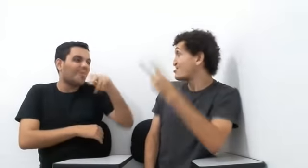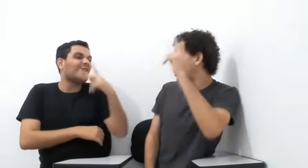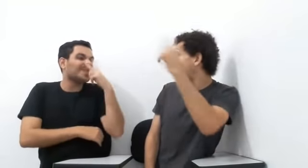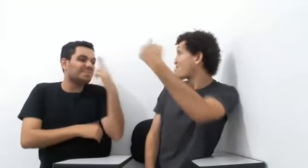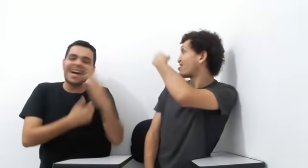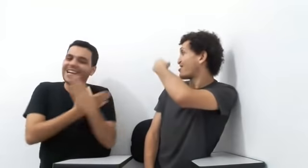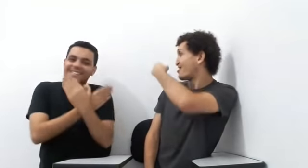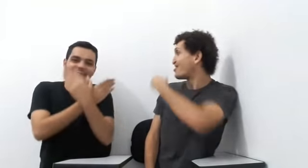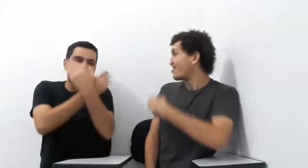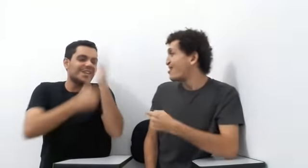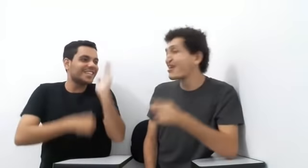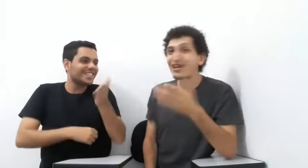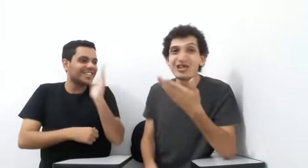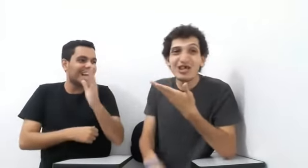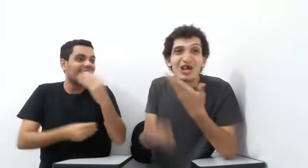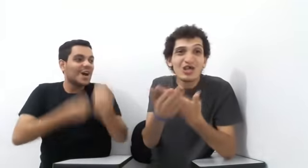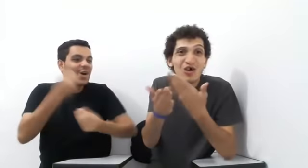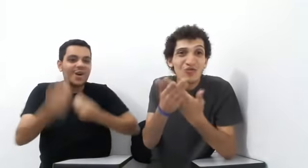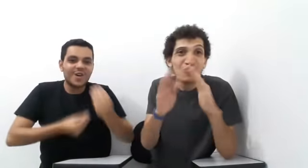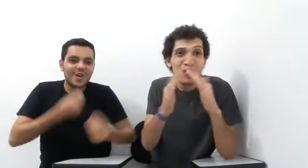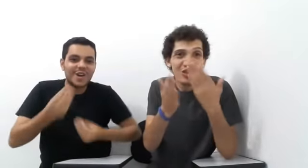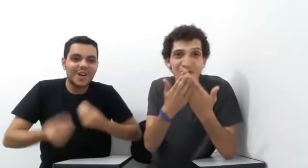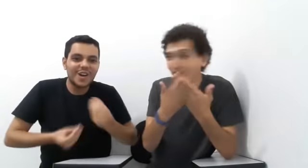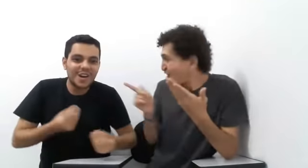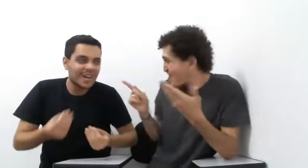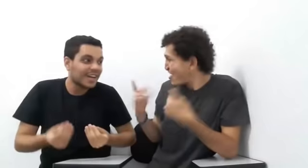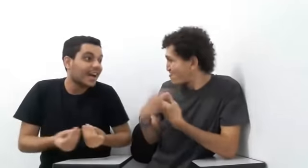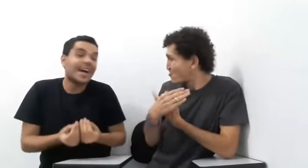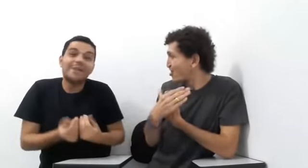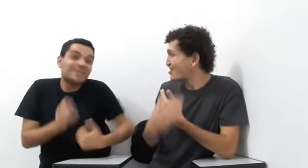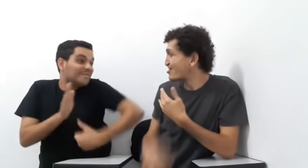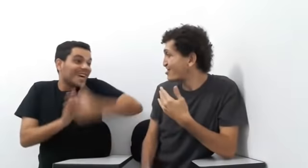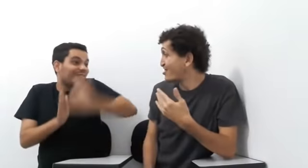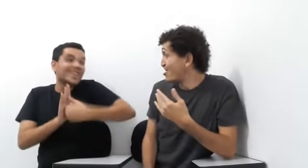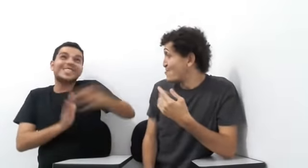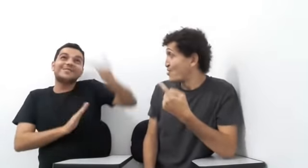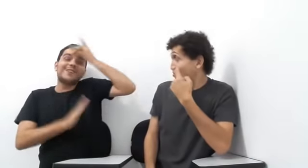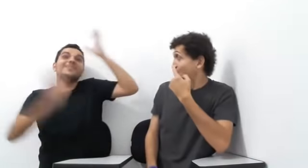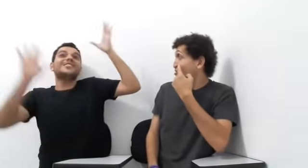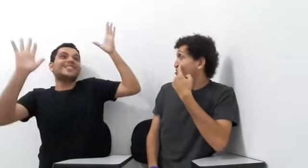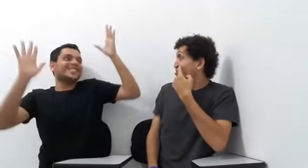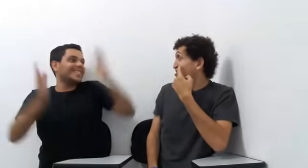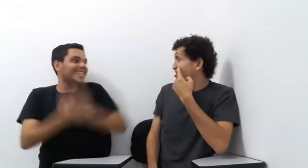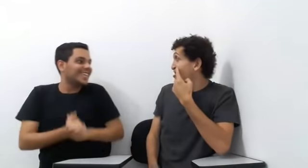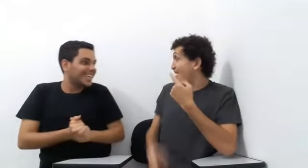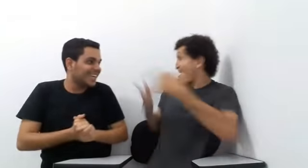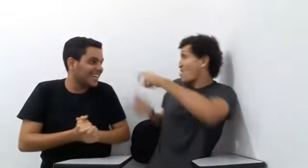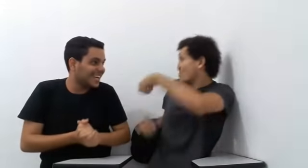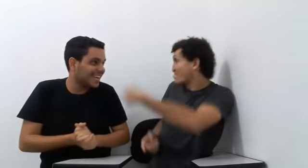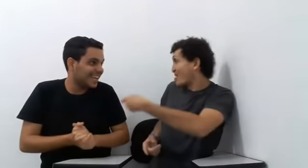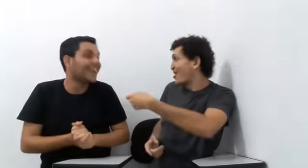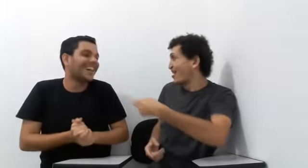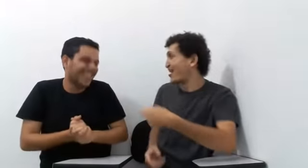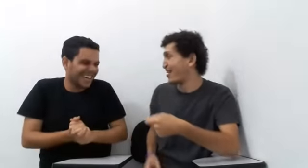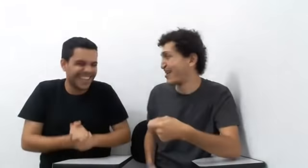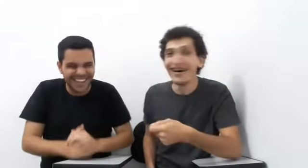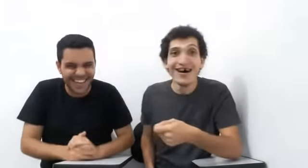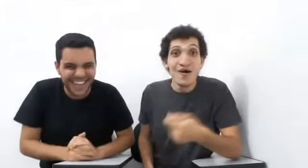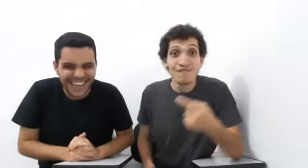metamorfose, parece a borboleta já. Estudo na escola, né? É a primeira coisa que vem à mente assim. É um sinal. Vamos lá,